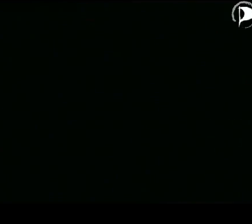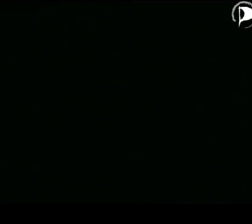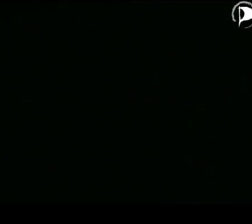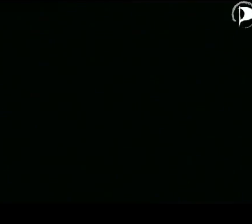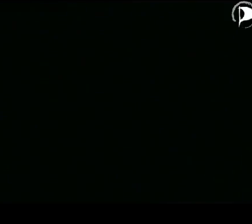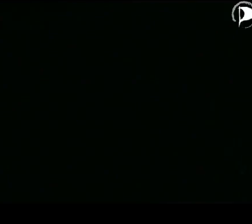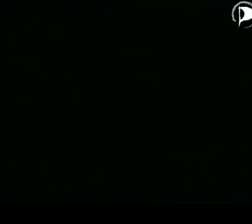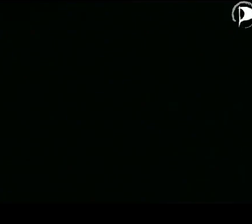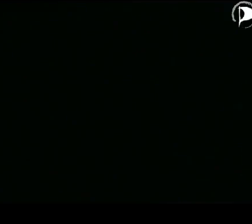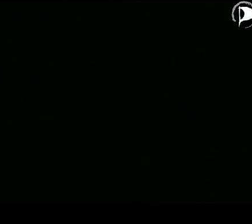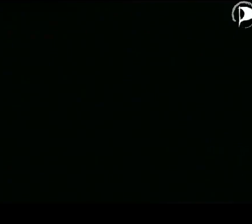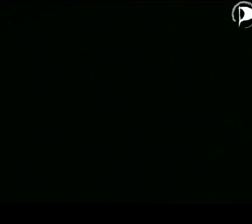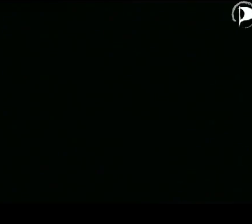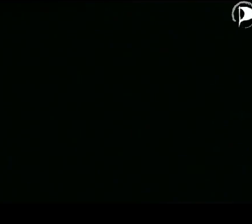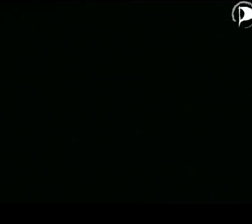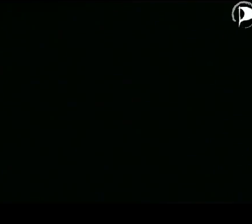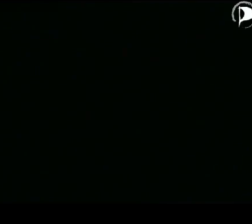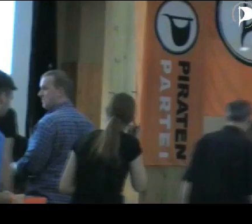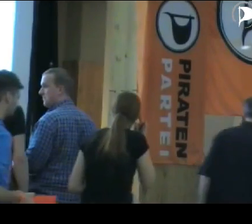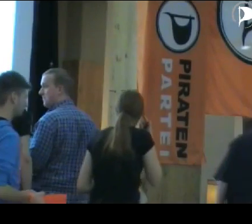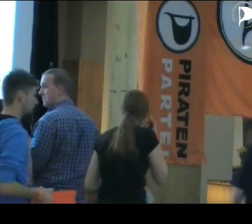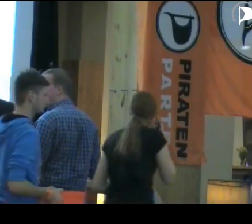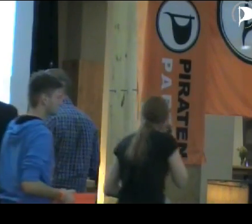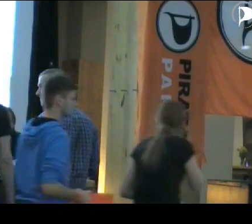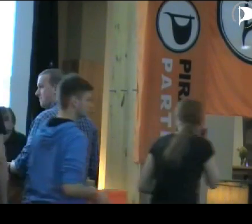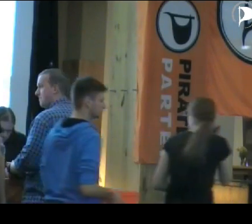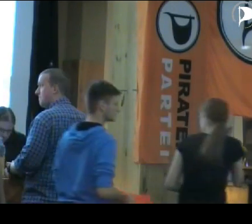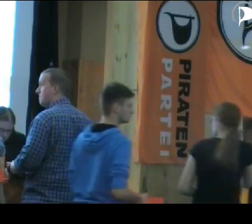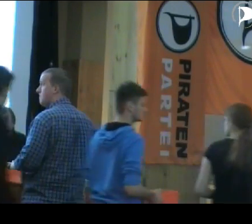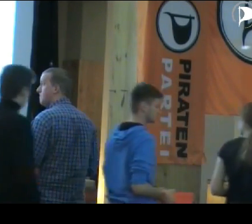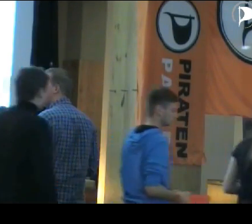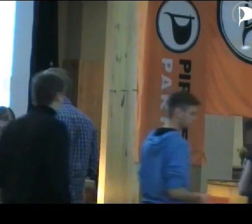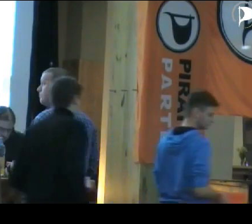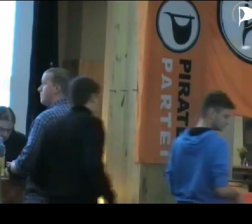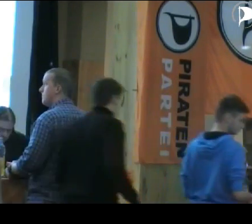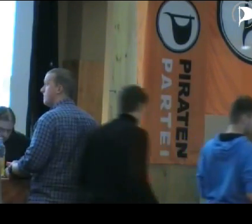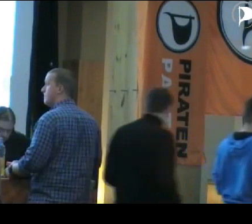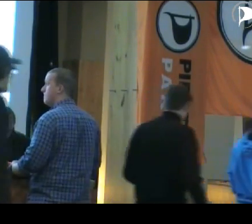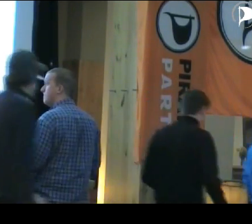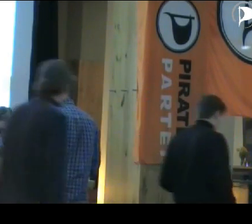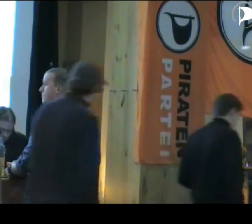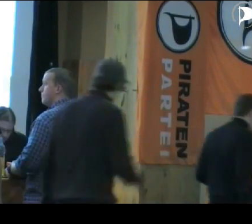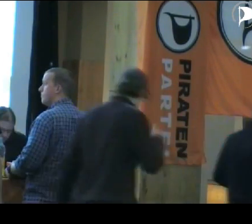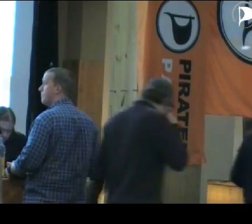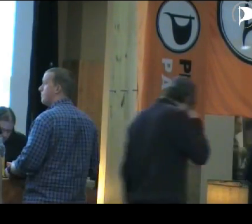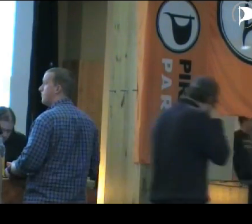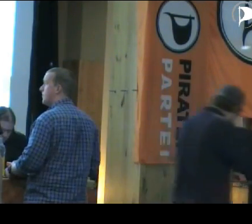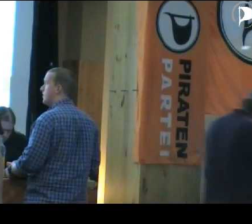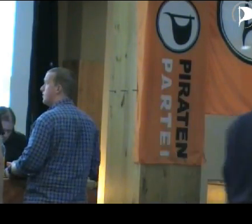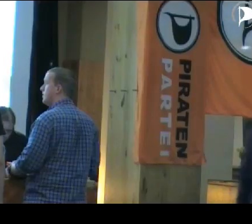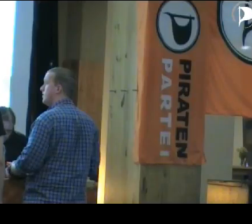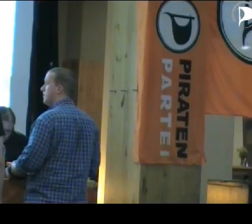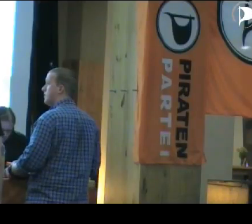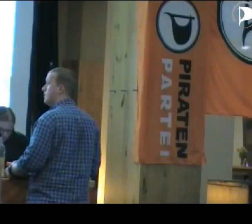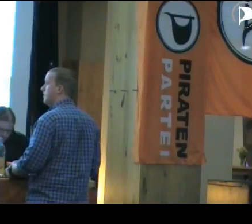das hat uns alle zu mir wünsche zur auszählung mich immer an öffentliche ausziehen und